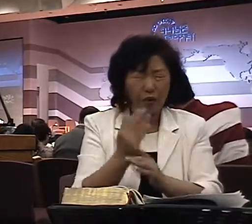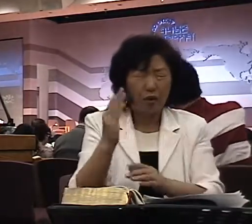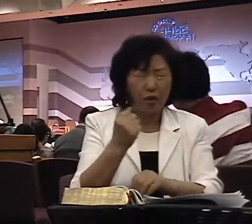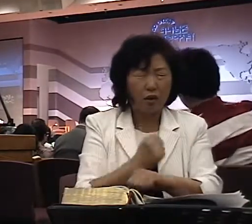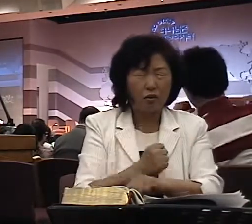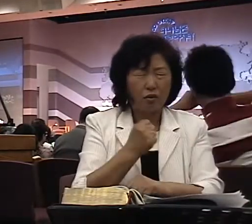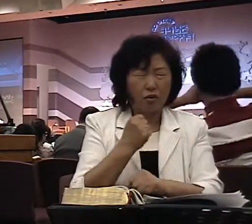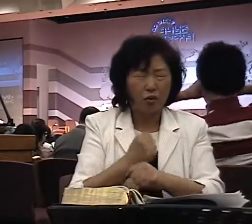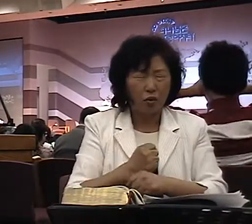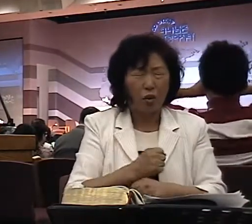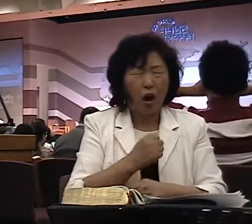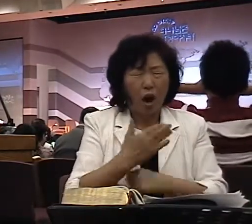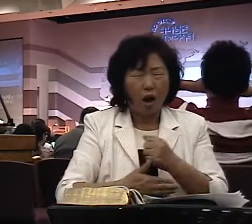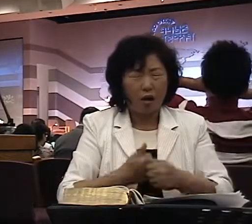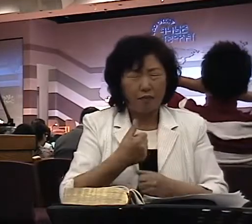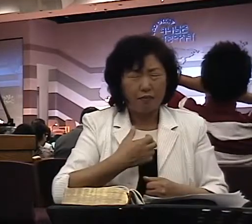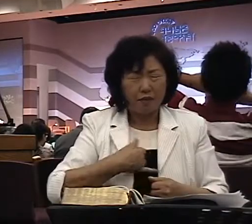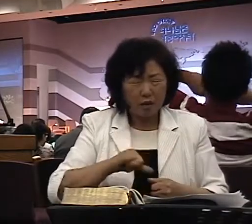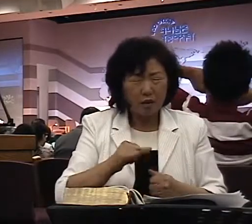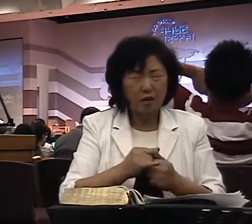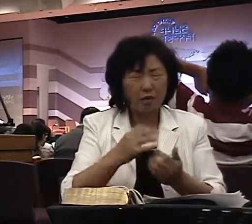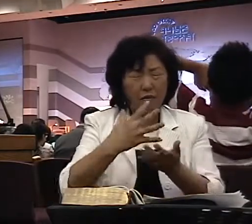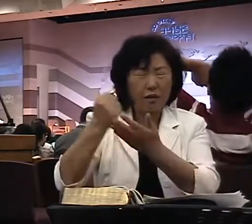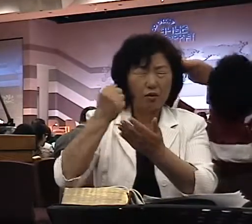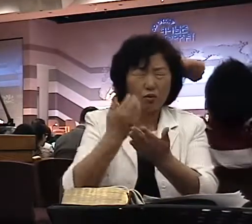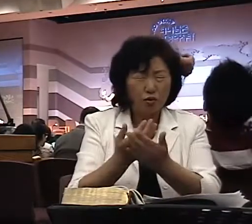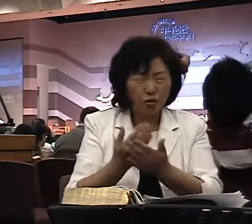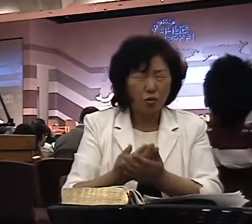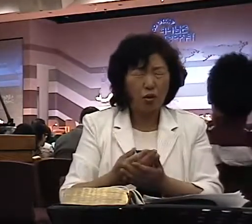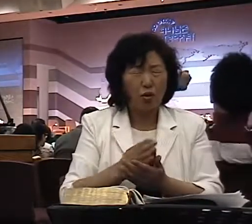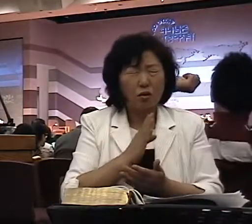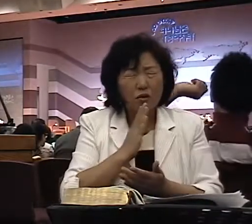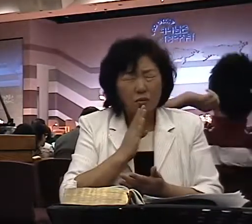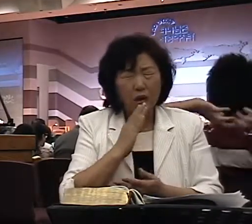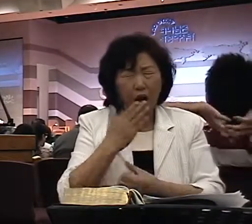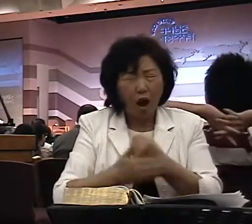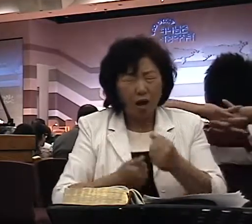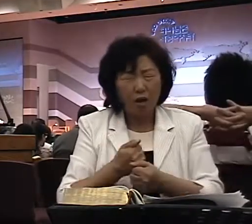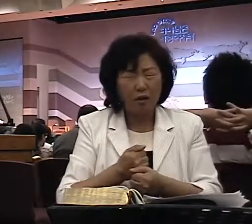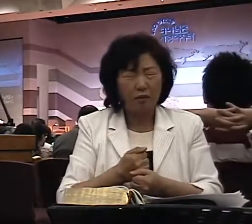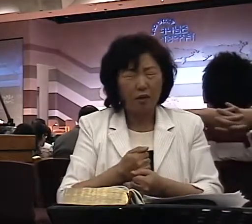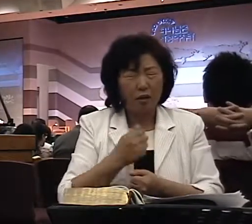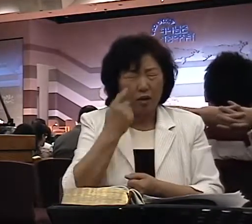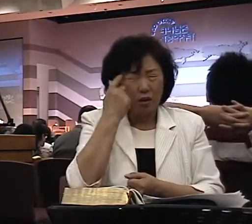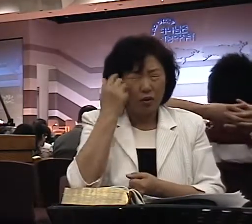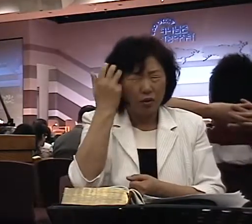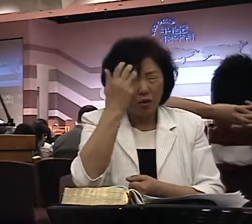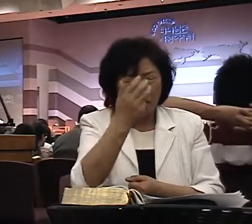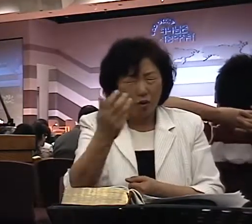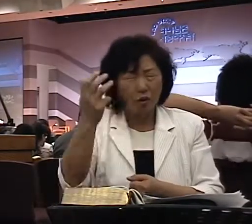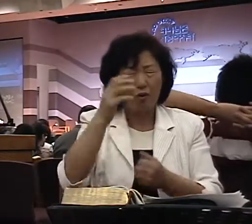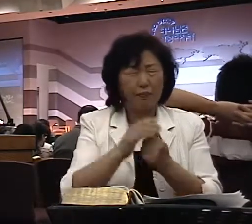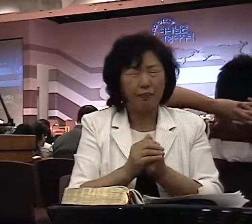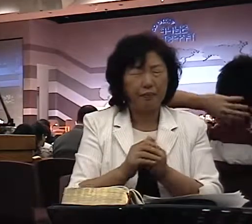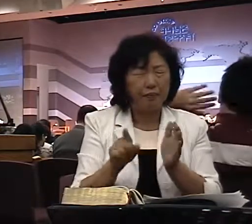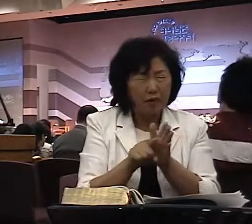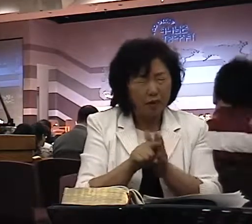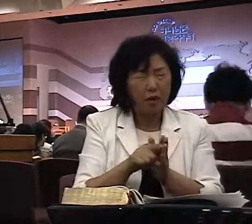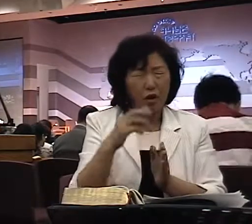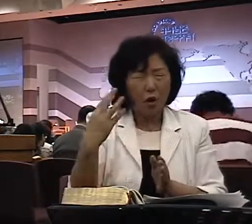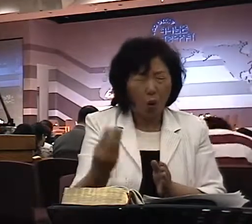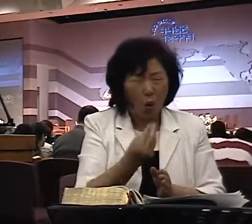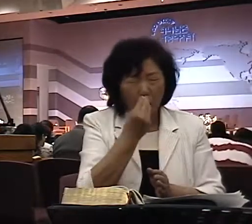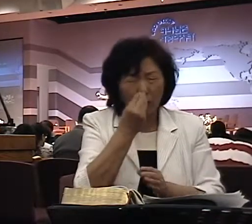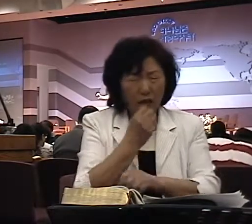우리가 있습니다. 우리 자녀들 받아주시옵소서. 하나님, 내 눈을 거룩하게 하여 주시옵소서. 내 마음을 거룩하게 하여 주시옵소서.